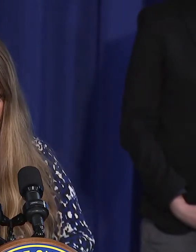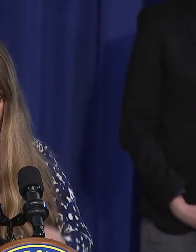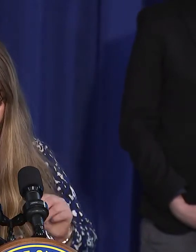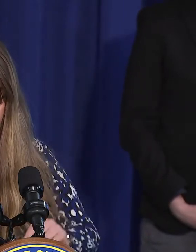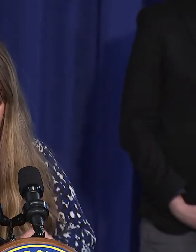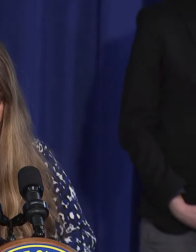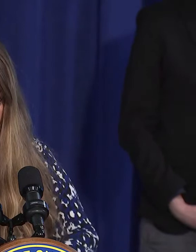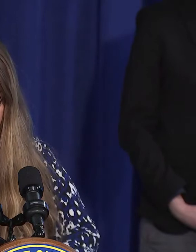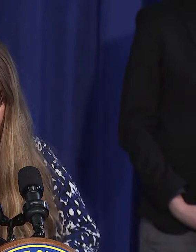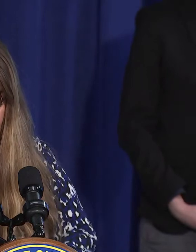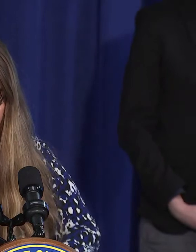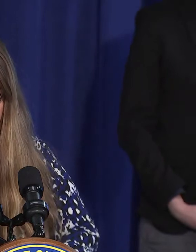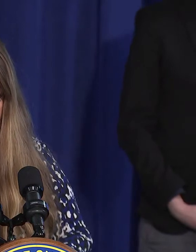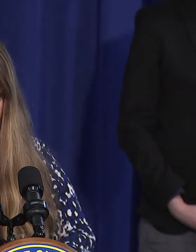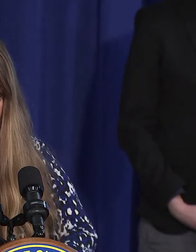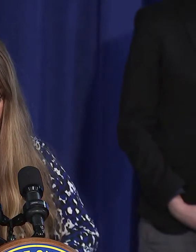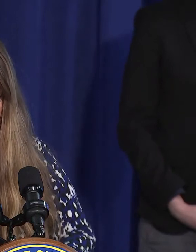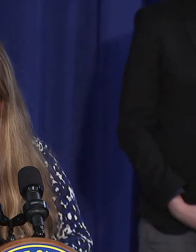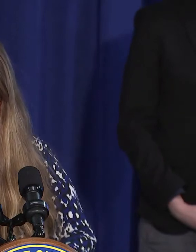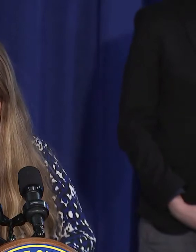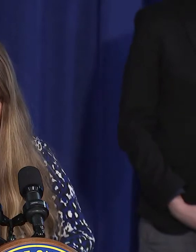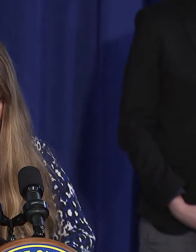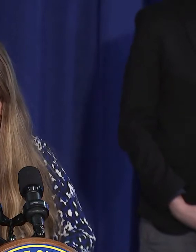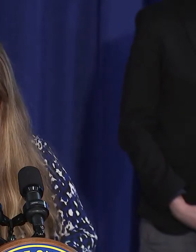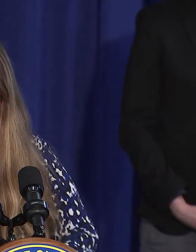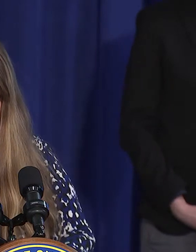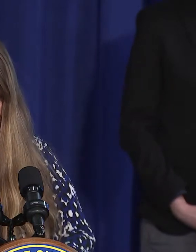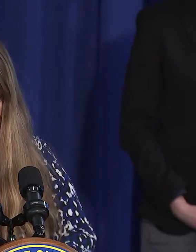1. Toda esta información se encuentra en